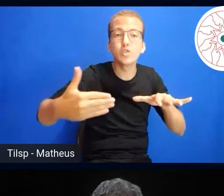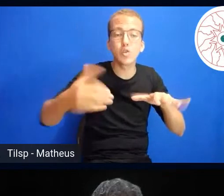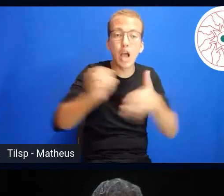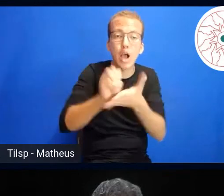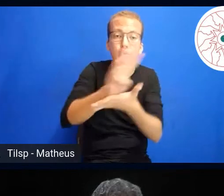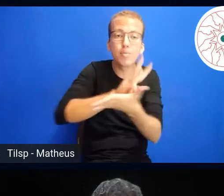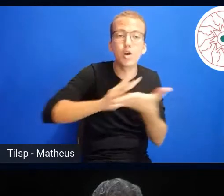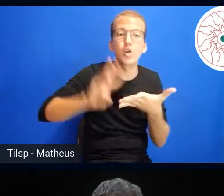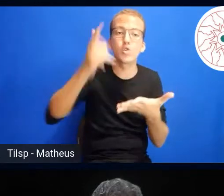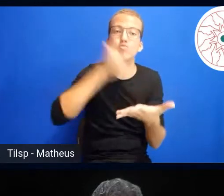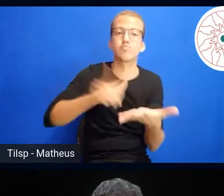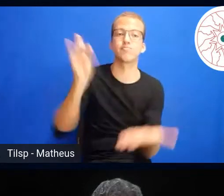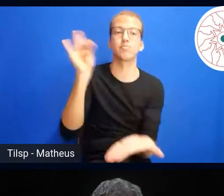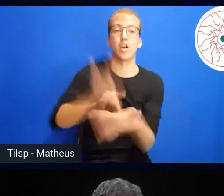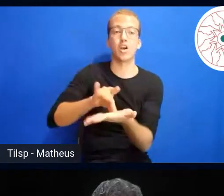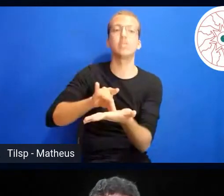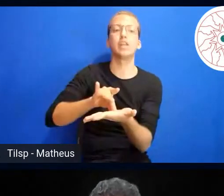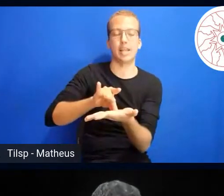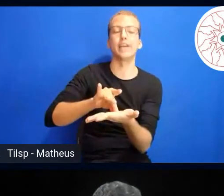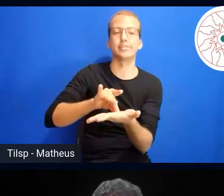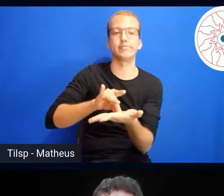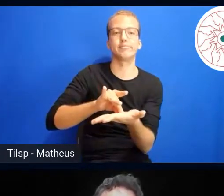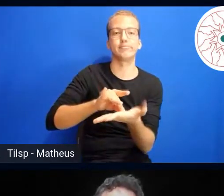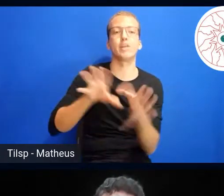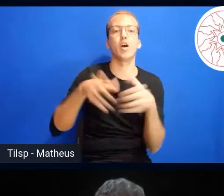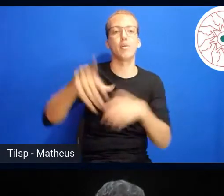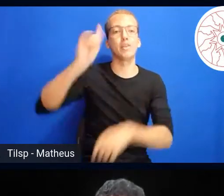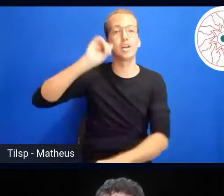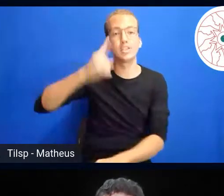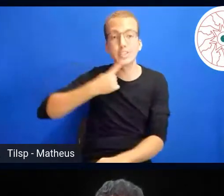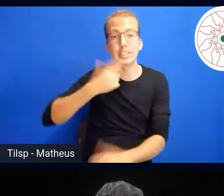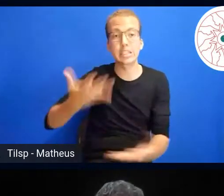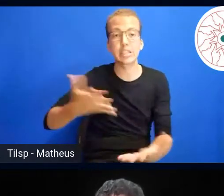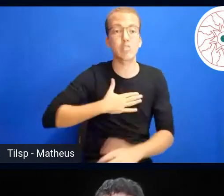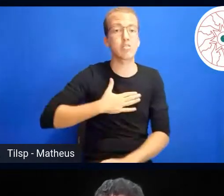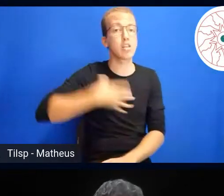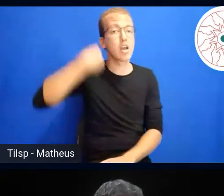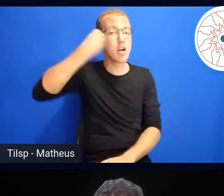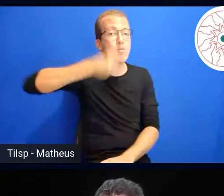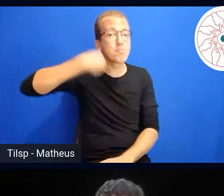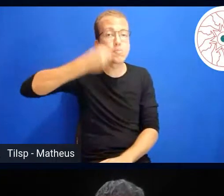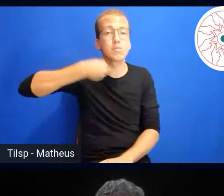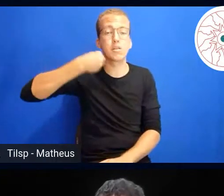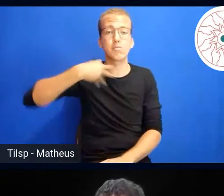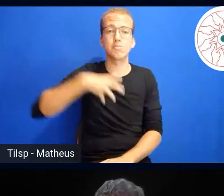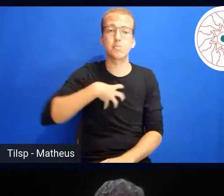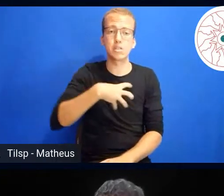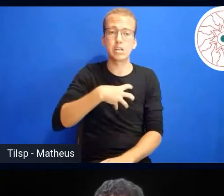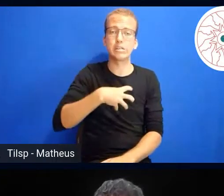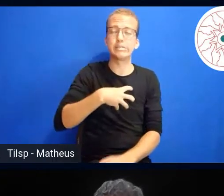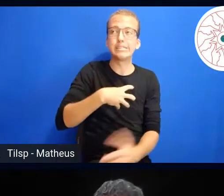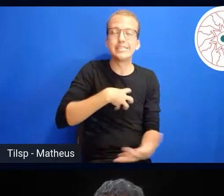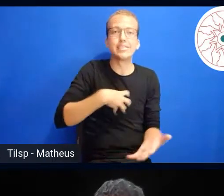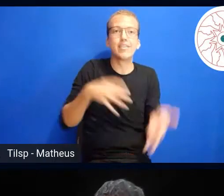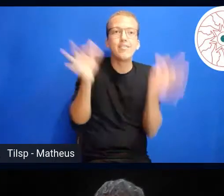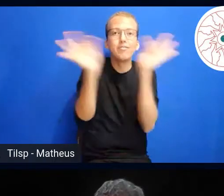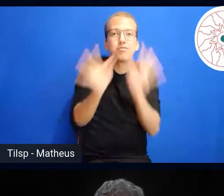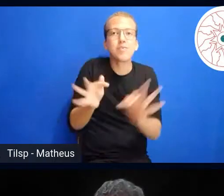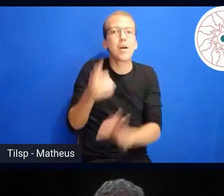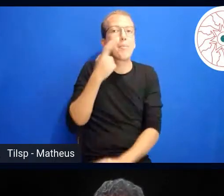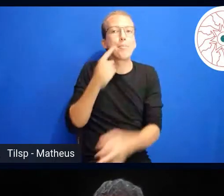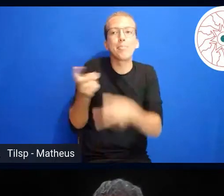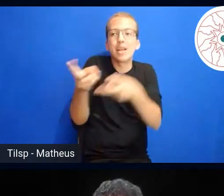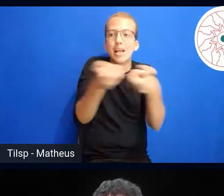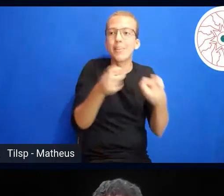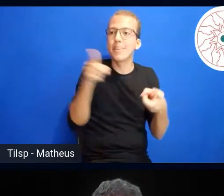E assim, diante da minha experiência, eu me sinto assim muito feliz quando eu vejo meus alunos